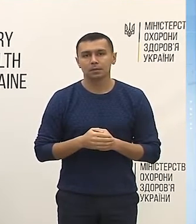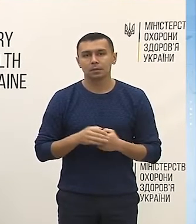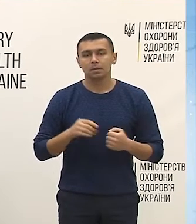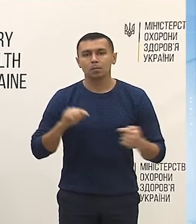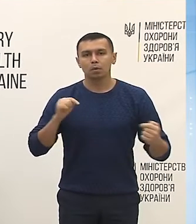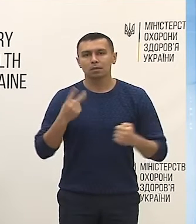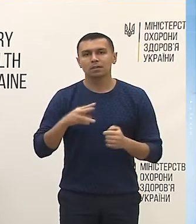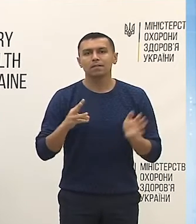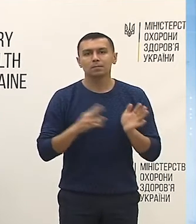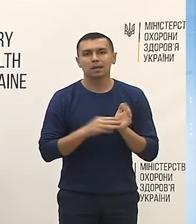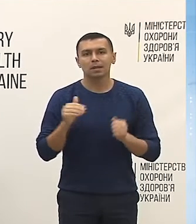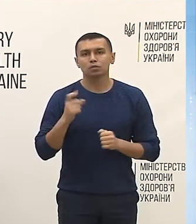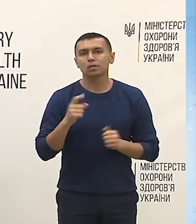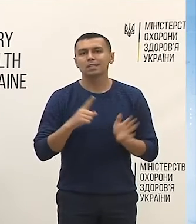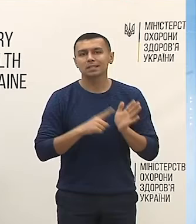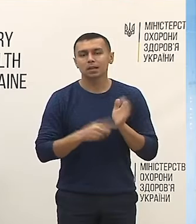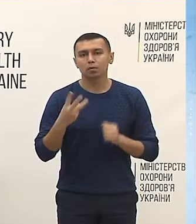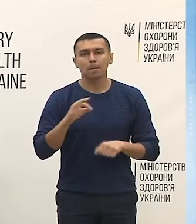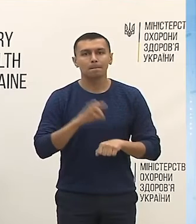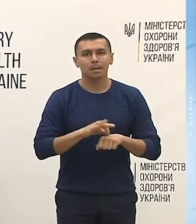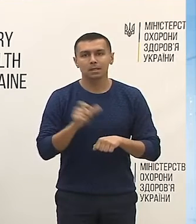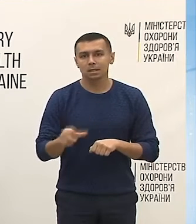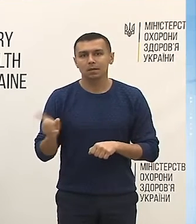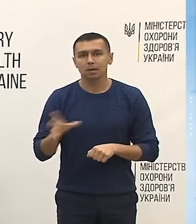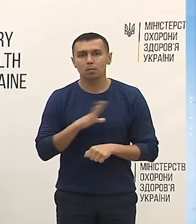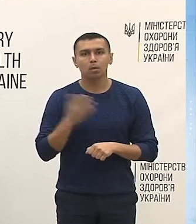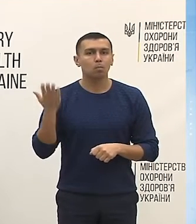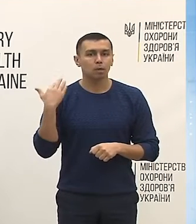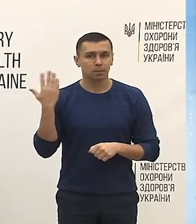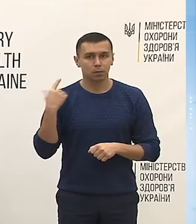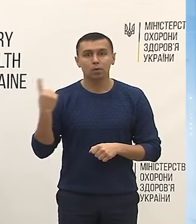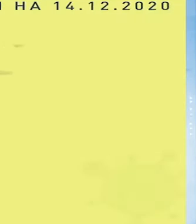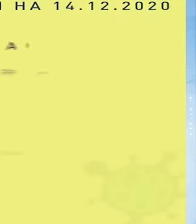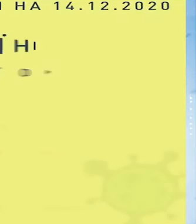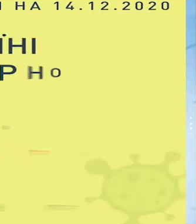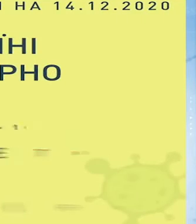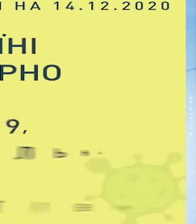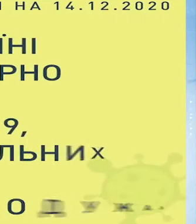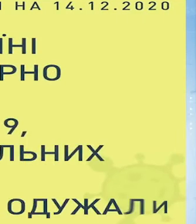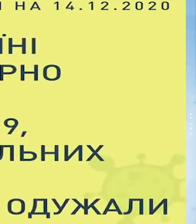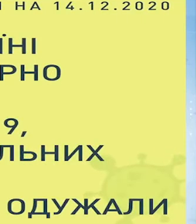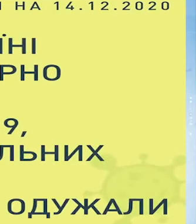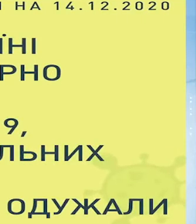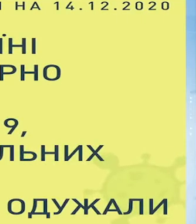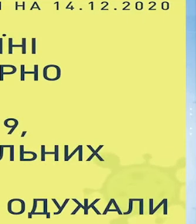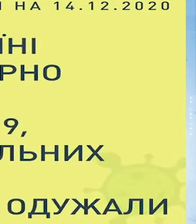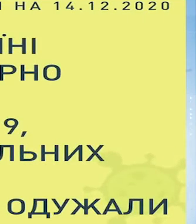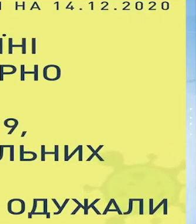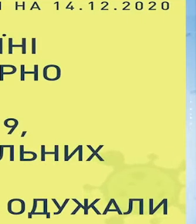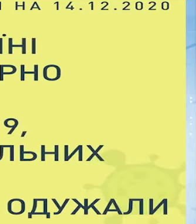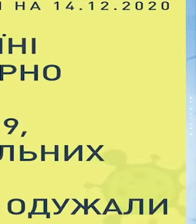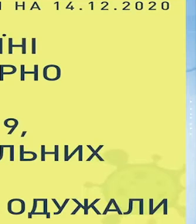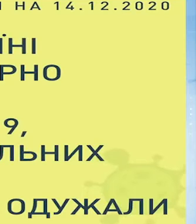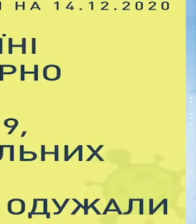Проти 28 163 пацієнтів, які були позаминулого тижня. З початку пандемії у державі зафіксували